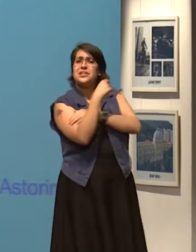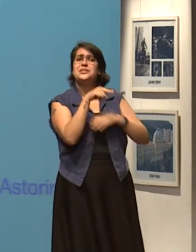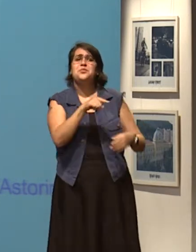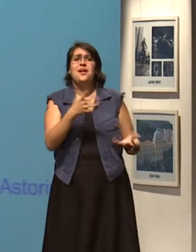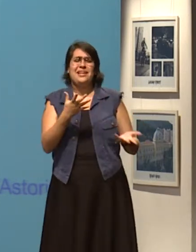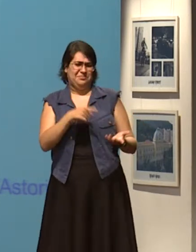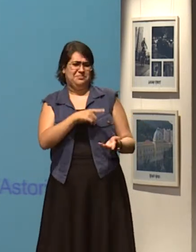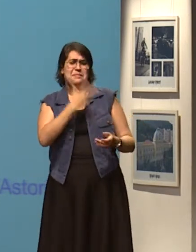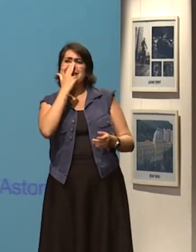feminismo.